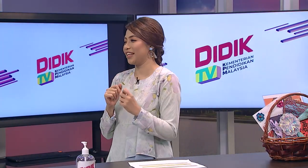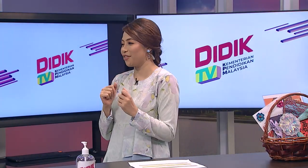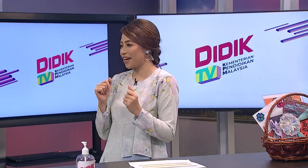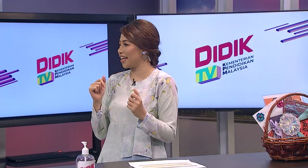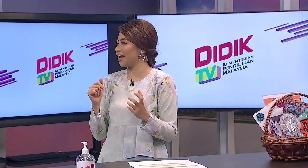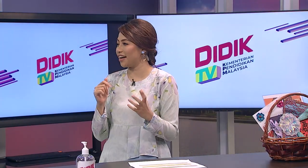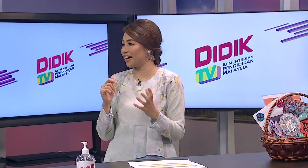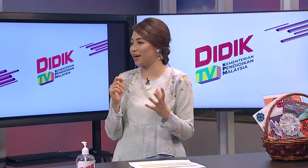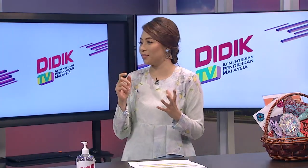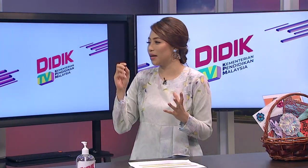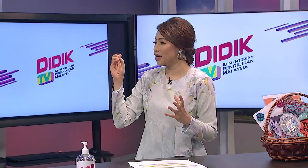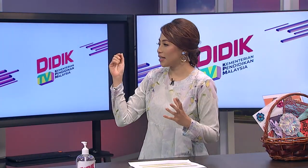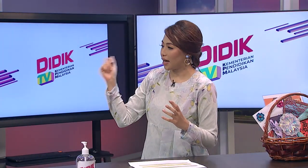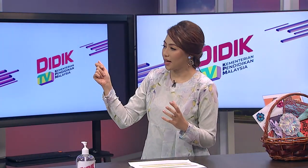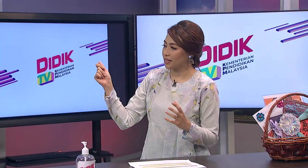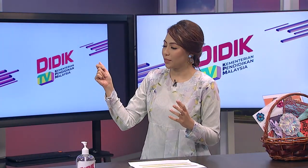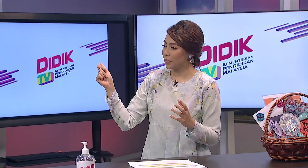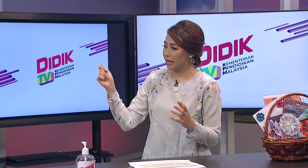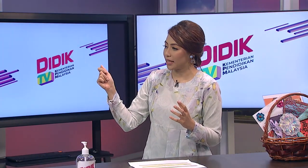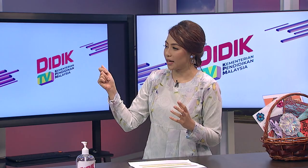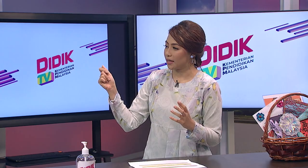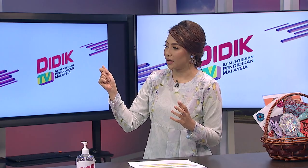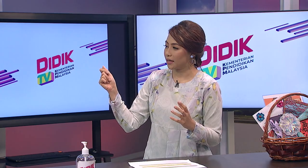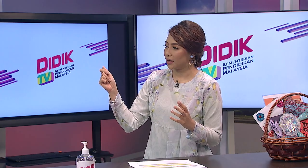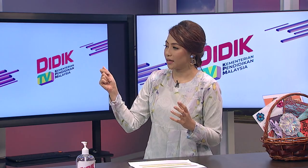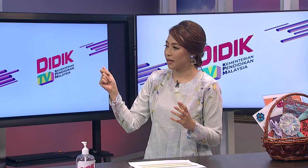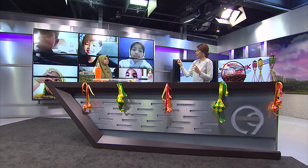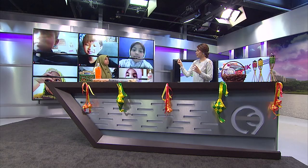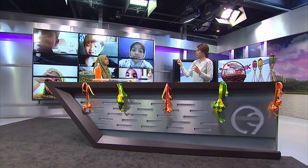terpegun tengok adik. Siapa nama dia? Akira?